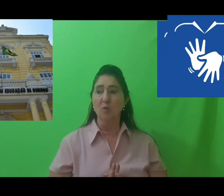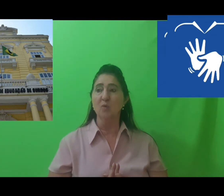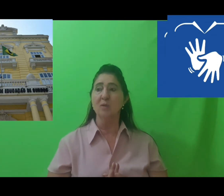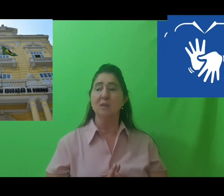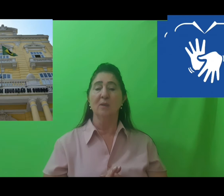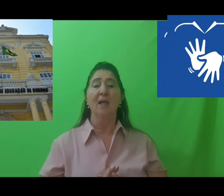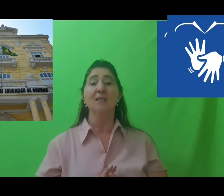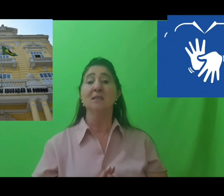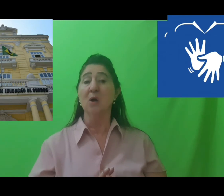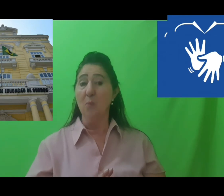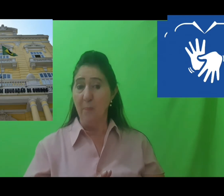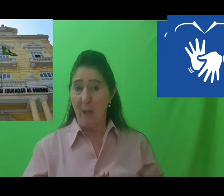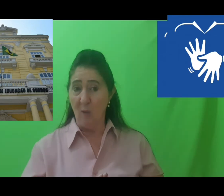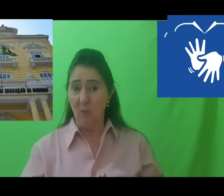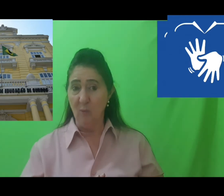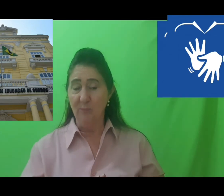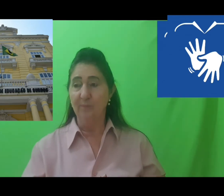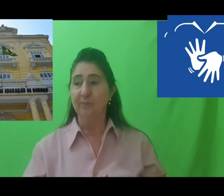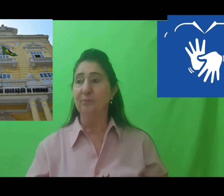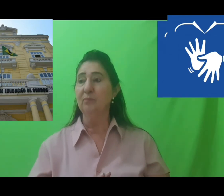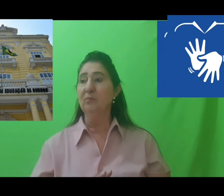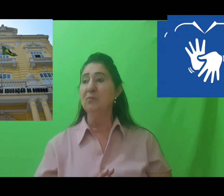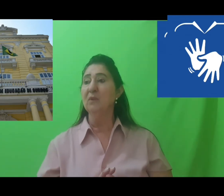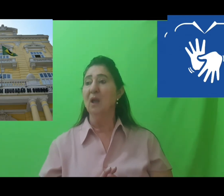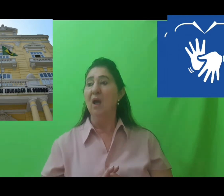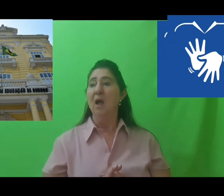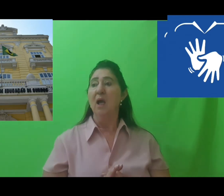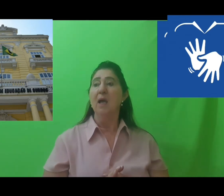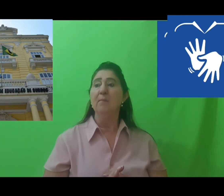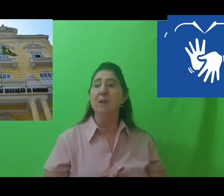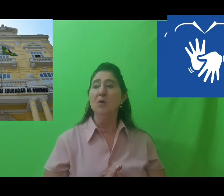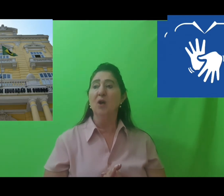Surdos, em São Paulo. Em